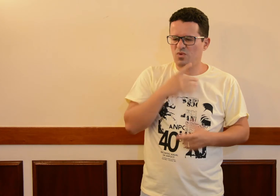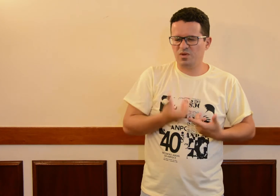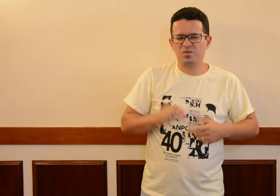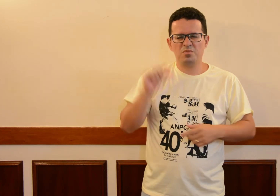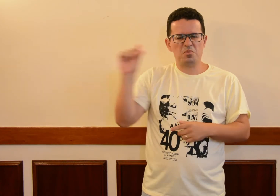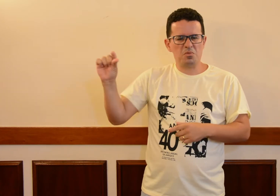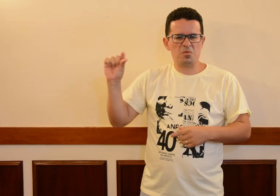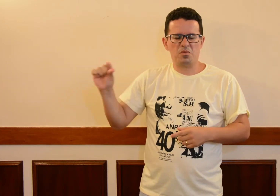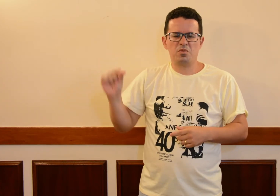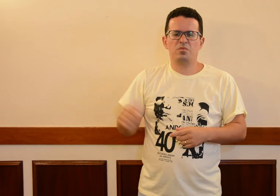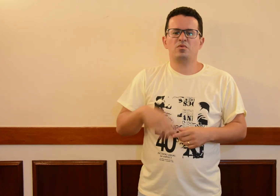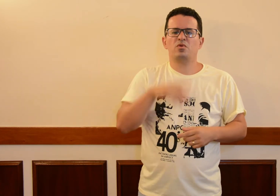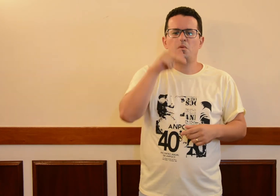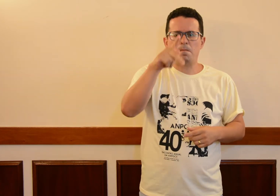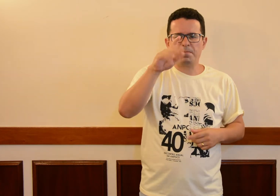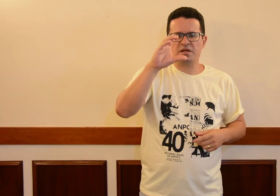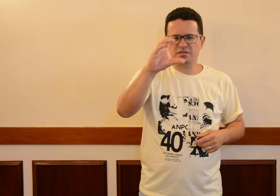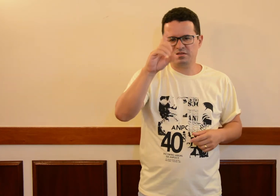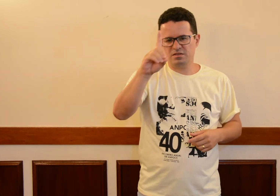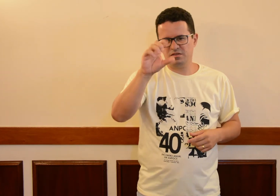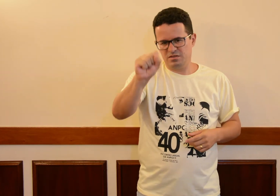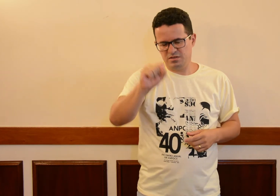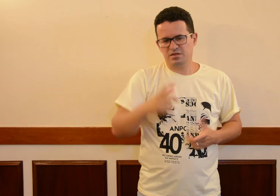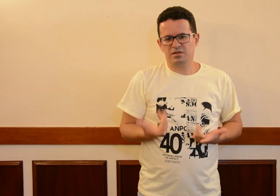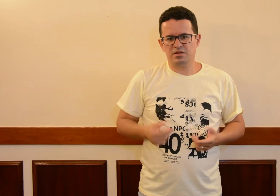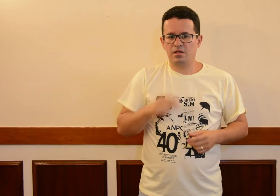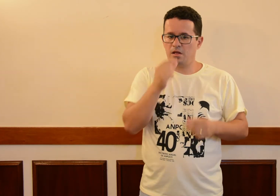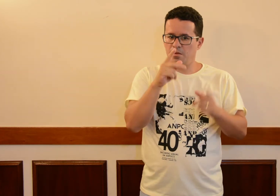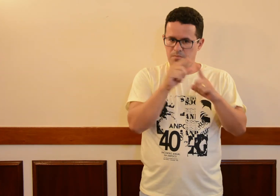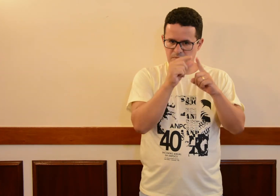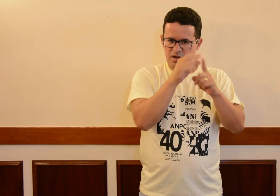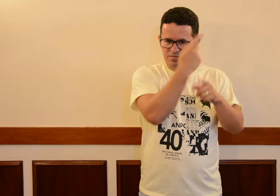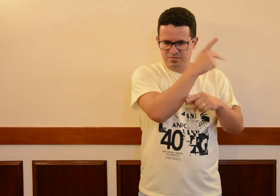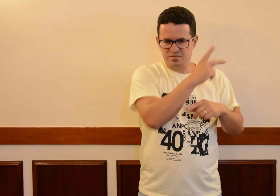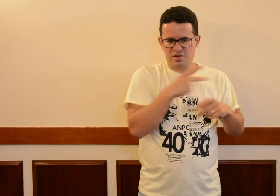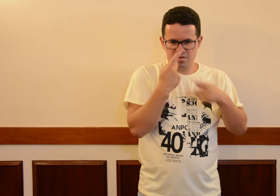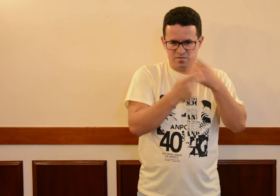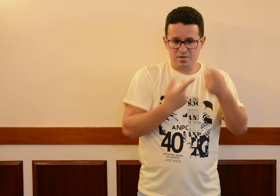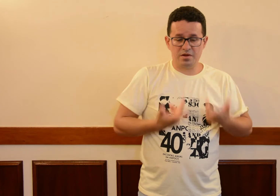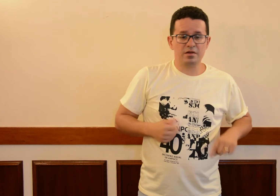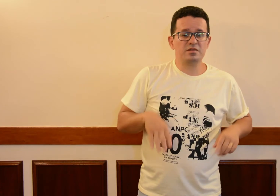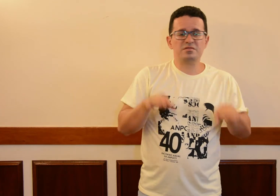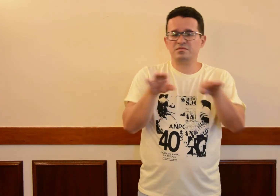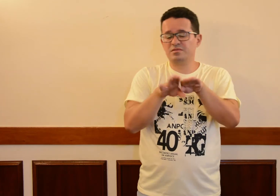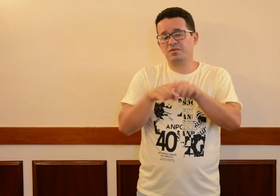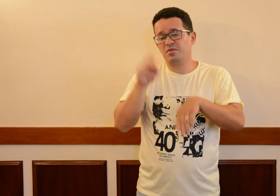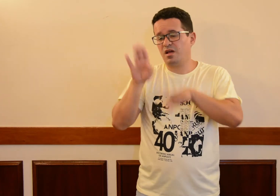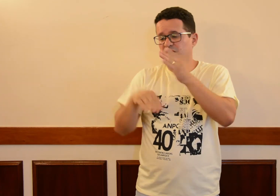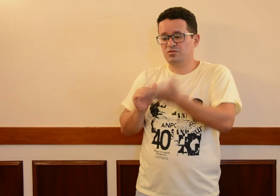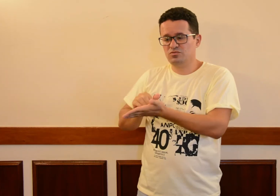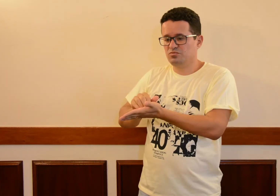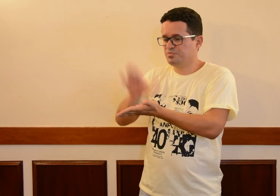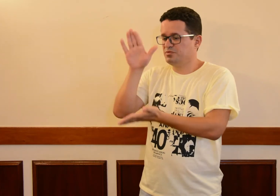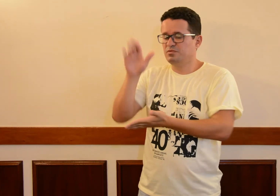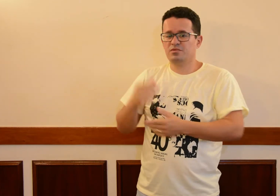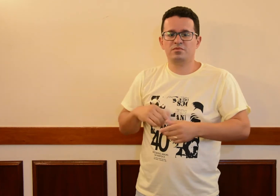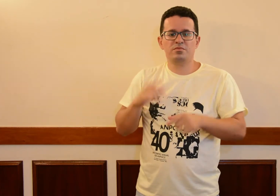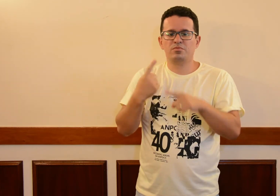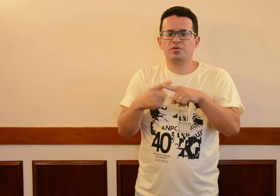dos PCDs, nas palavras dele, entre aspas, né? E o fato de não poder demiti-los por faltarem ao trabalho. Além disso,